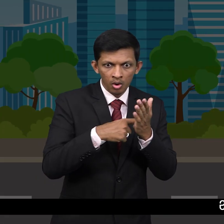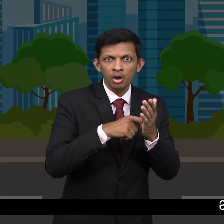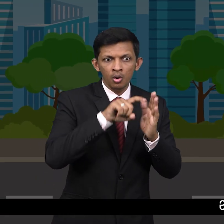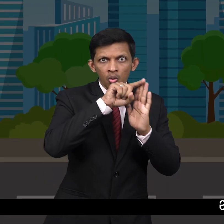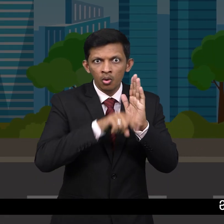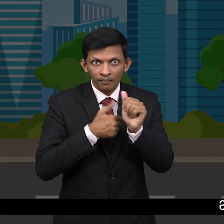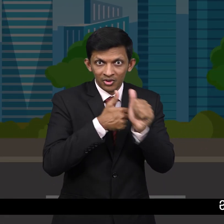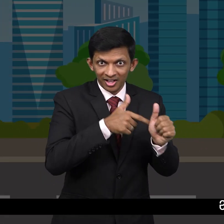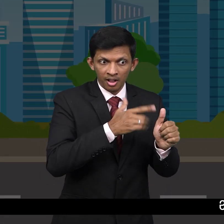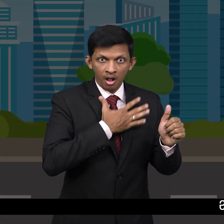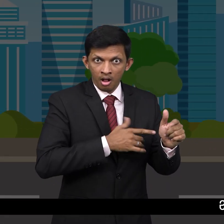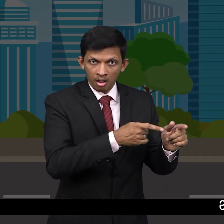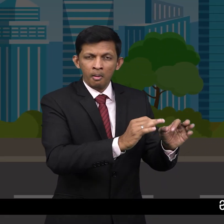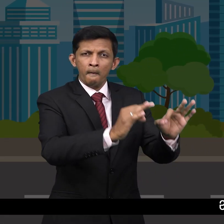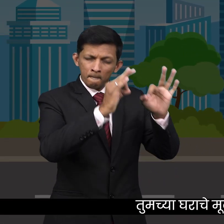शाबास मुलांनो,